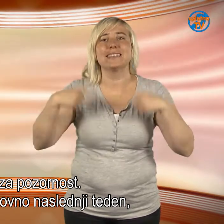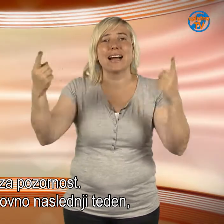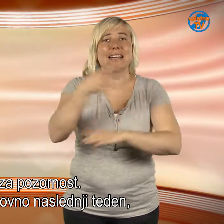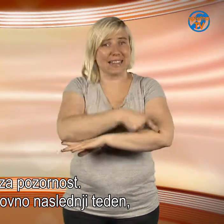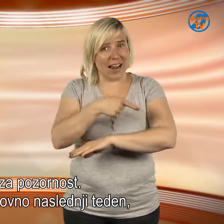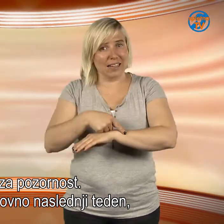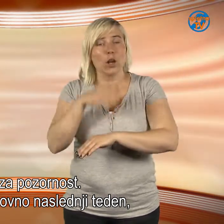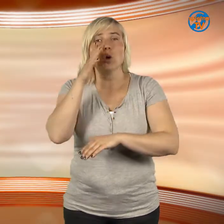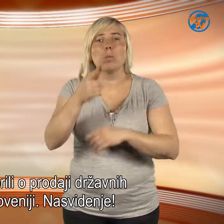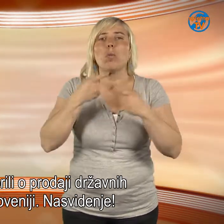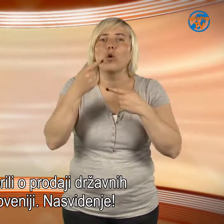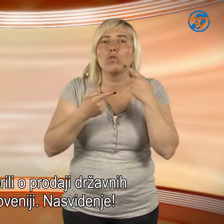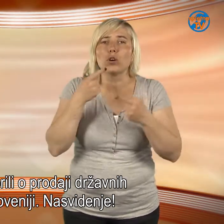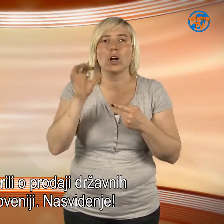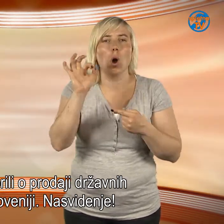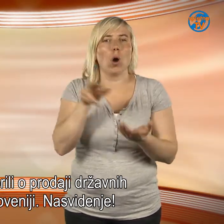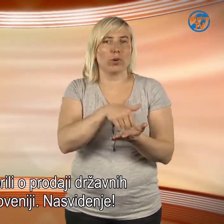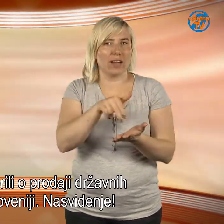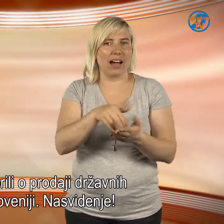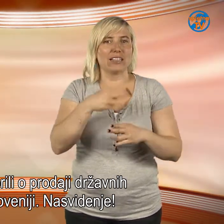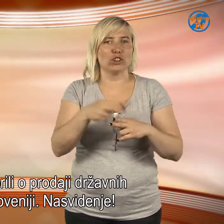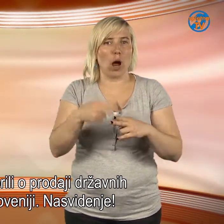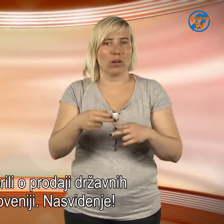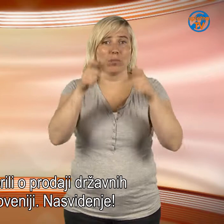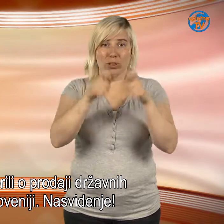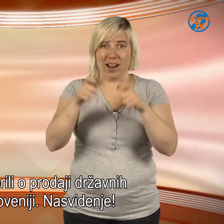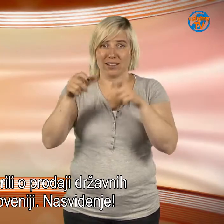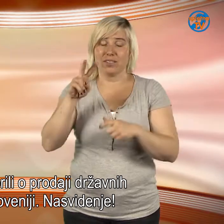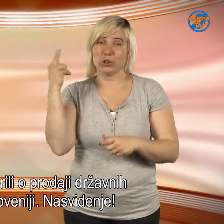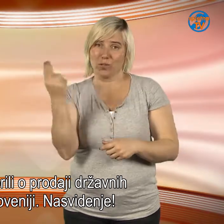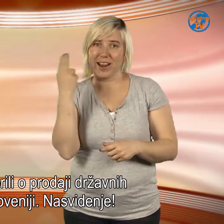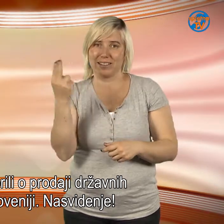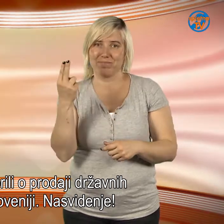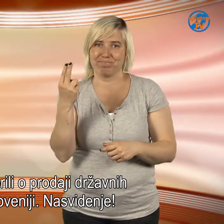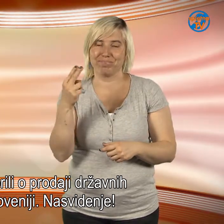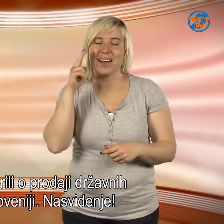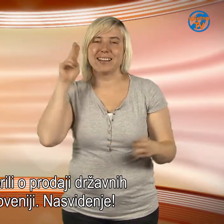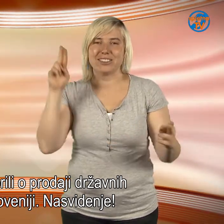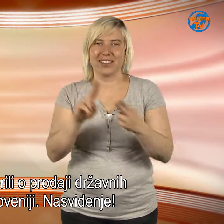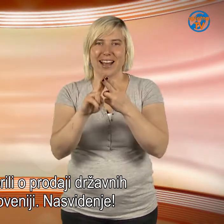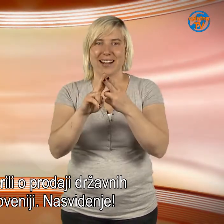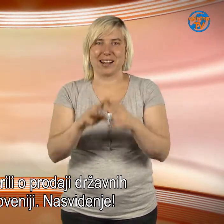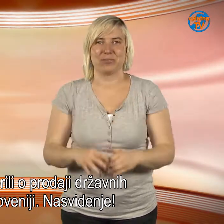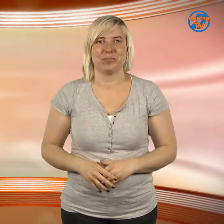bomo govorili o prodaji državnih podjetij v Sloveniji. Nasvidenje.